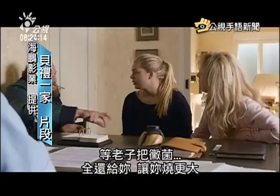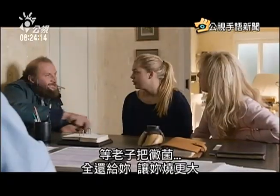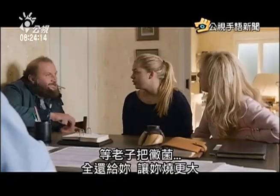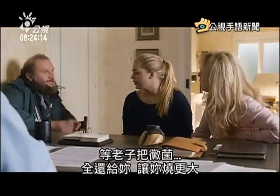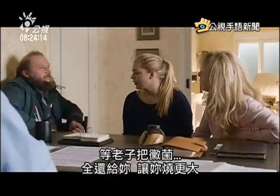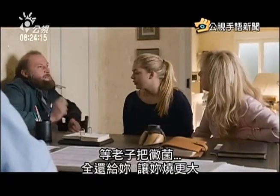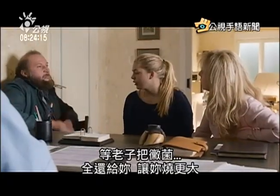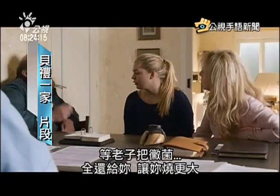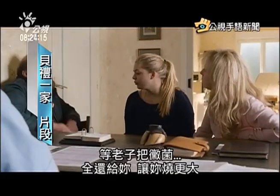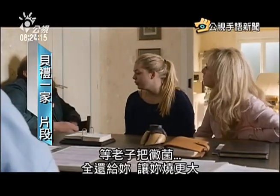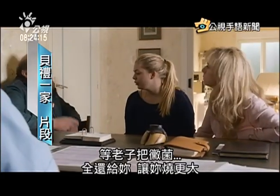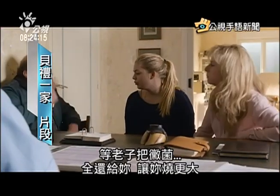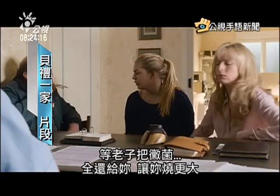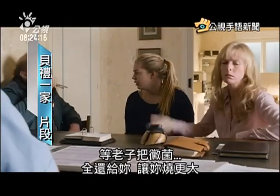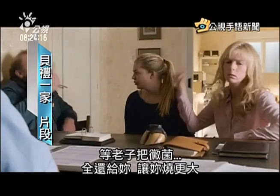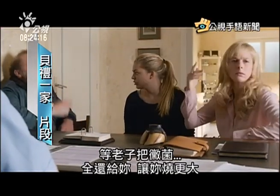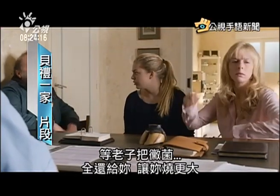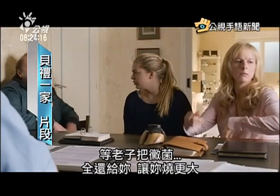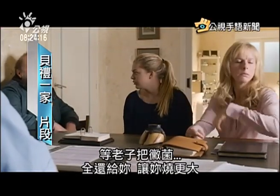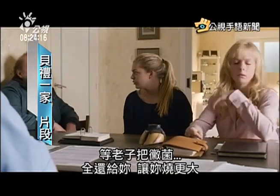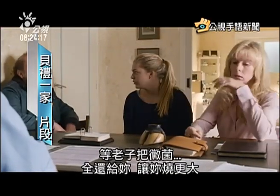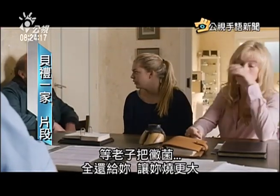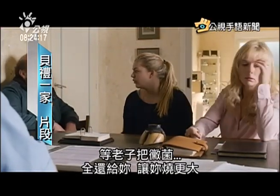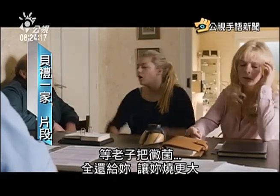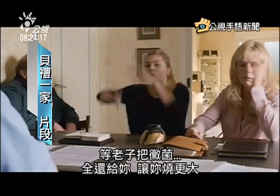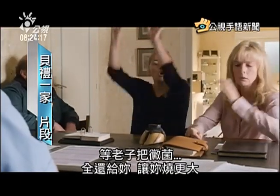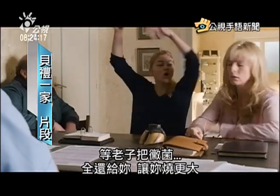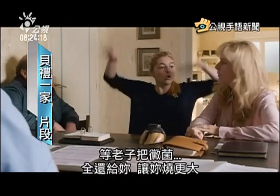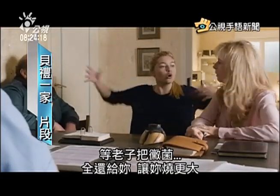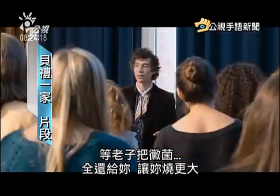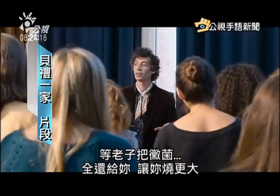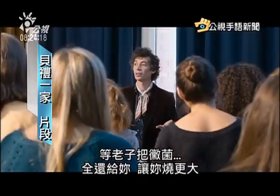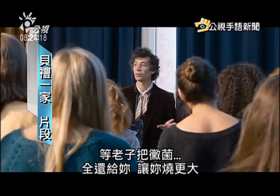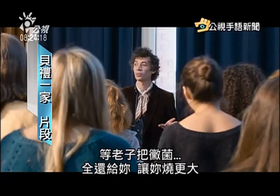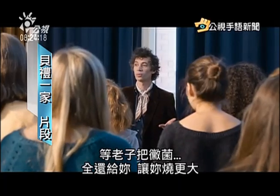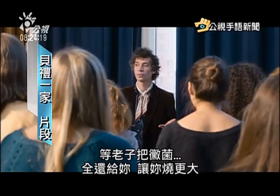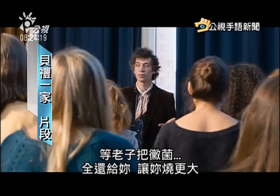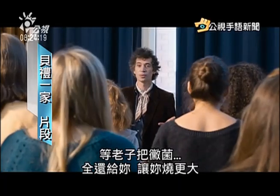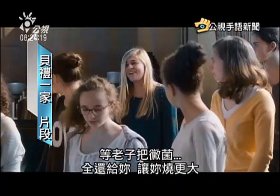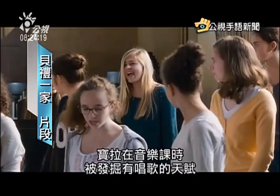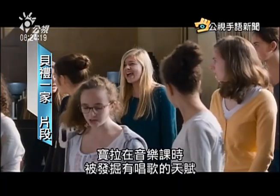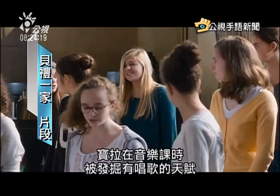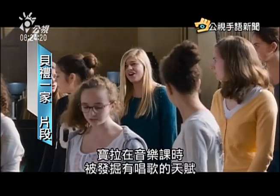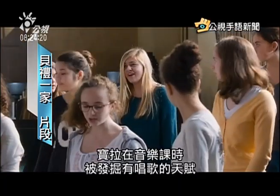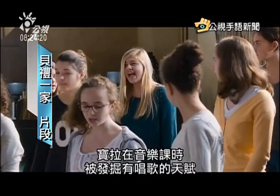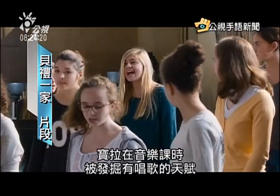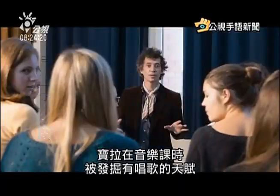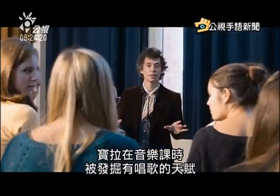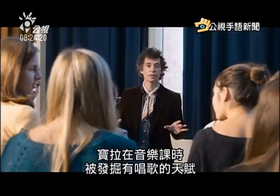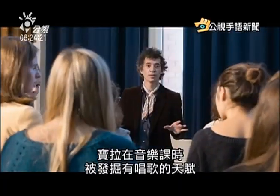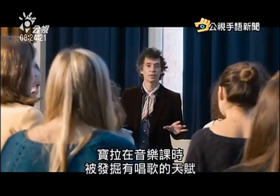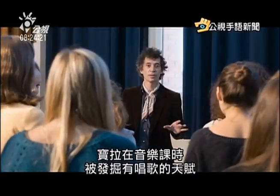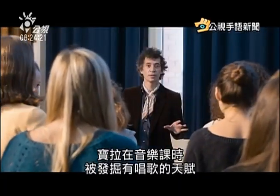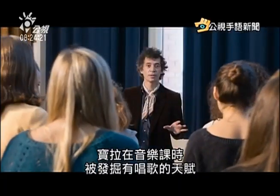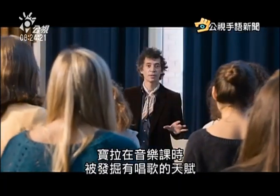Je vais t'en faire une bonne poêlée, moi, de champignons. Tu vas voir. Oh oh oh! 宝拉在音乐课时被发觉有唱歌的天